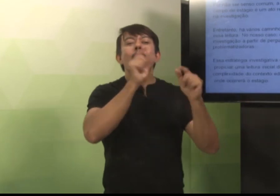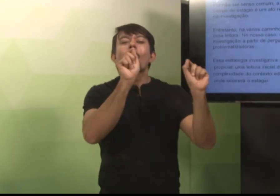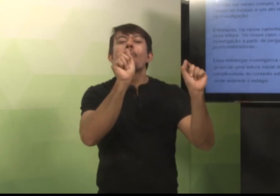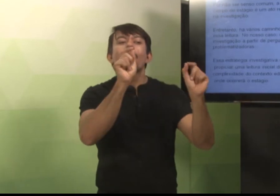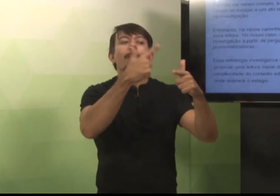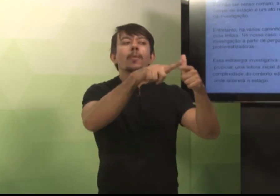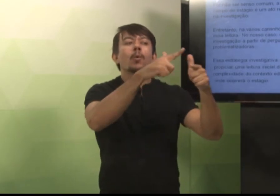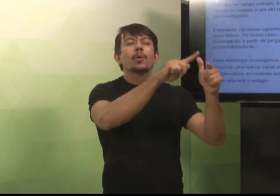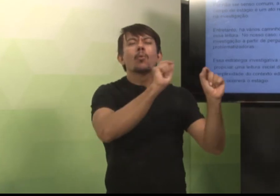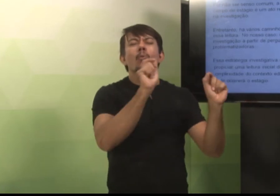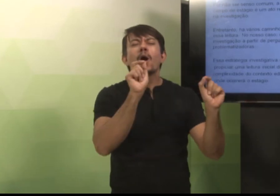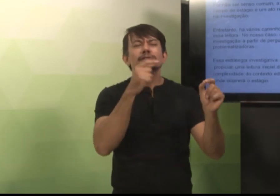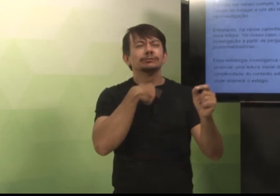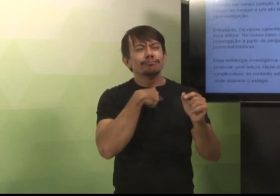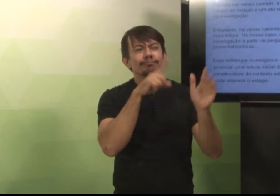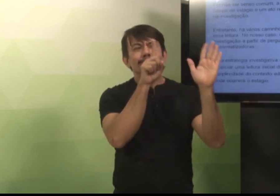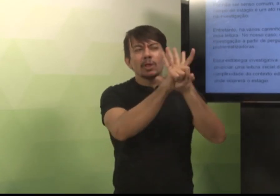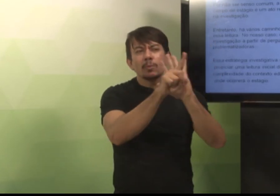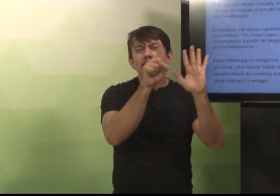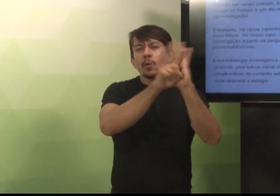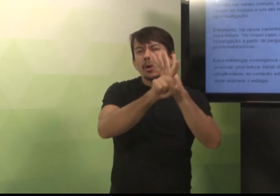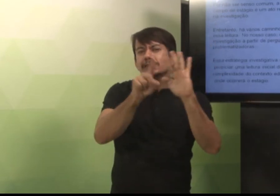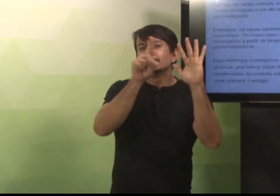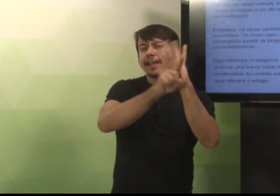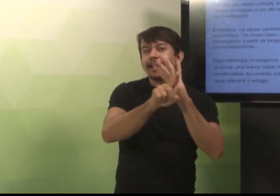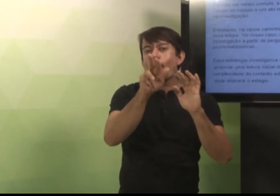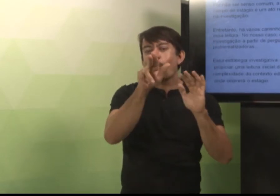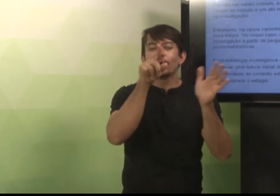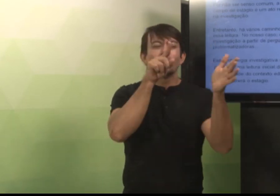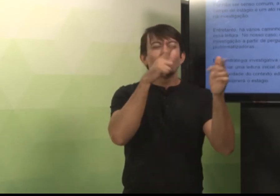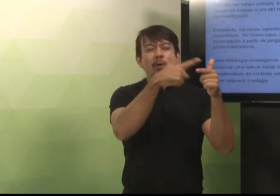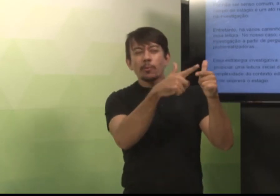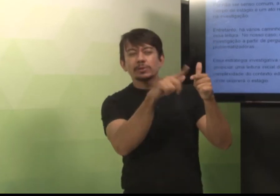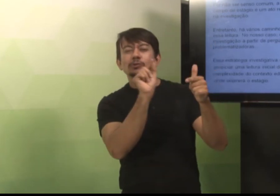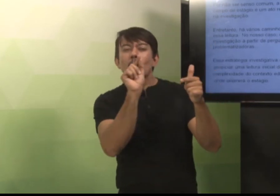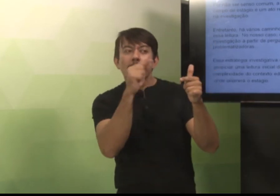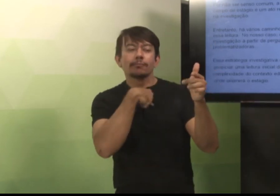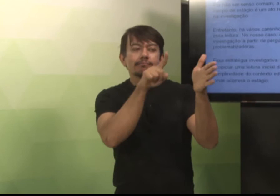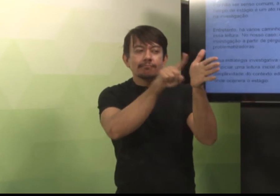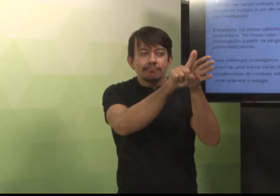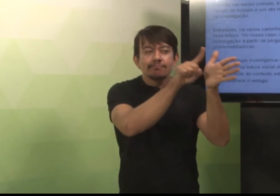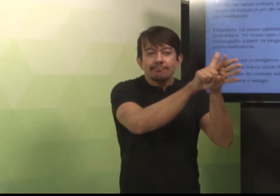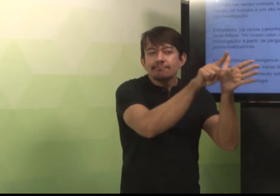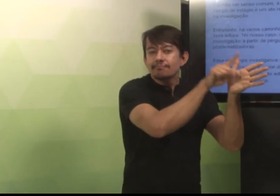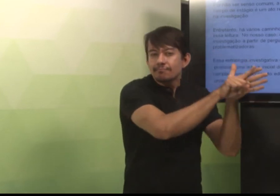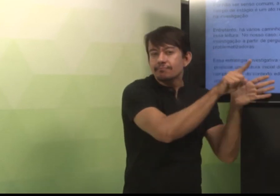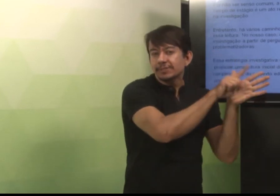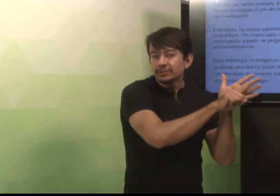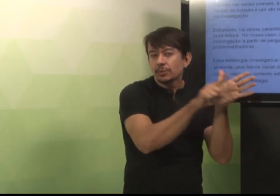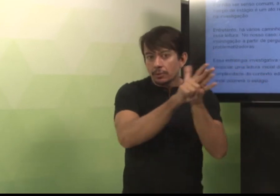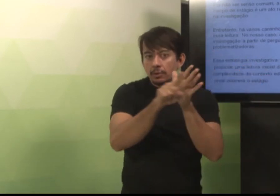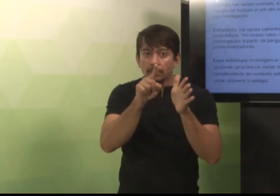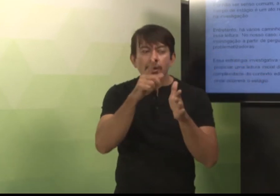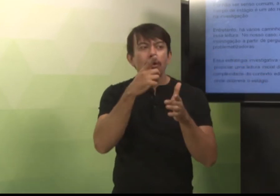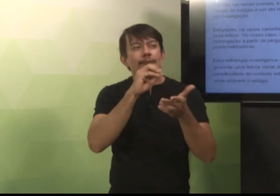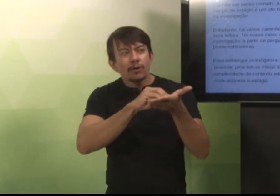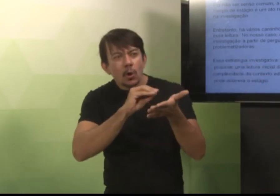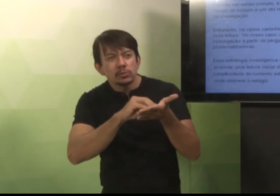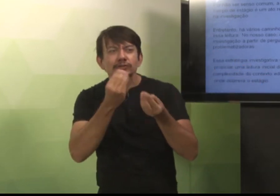Mas, para perceber os problemas ali nesse contexto, você pode fazer perguntas.